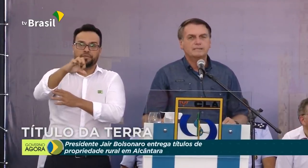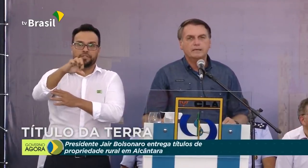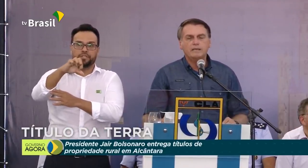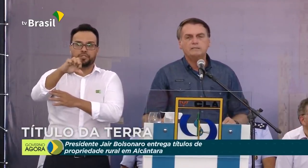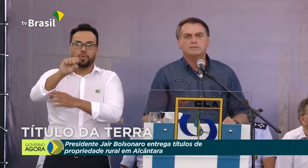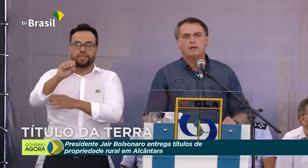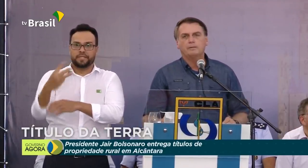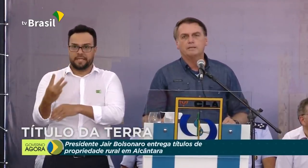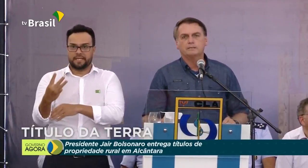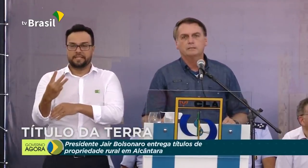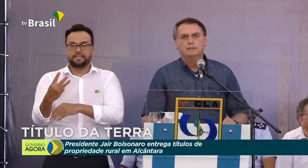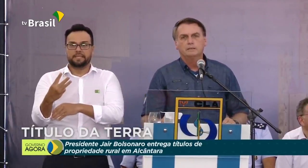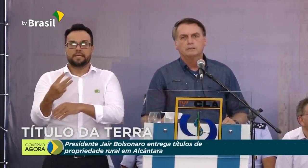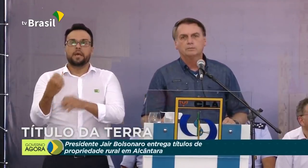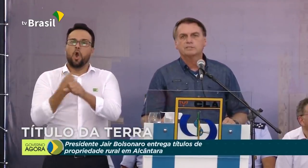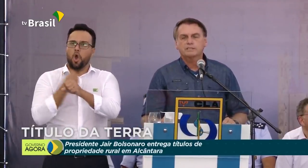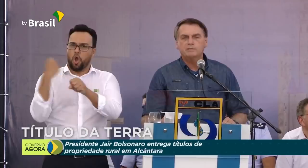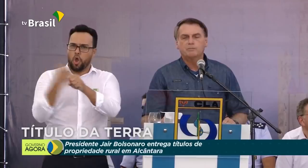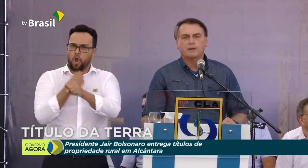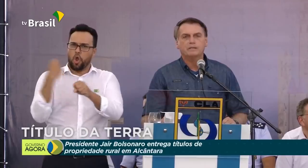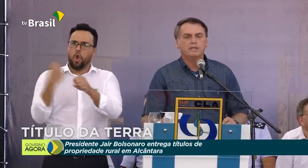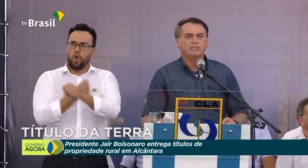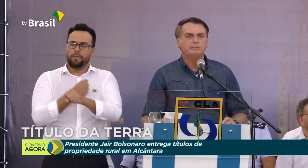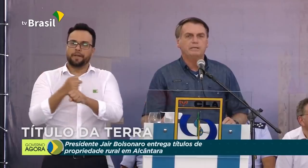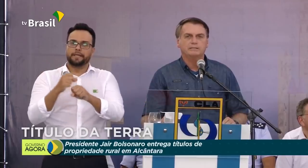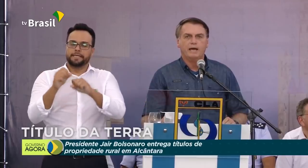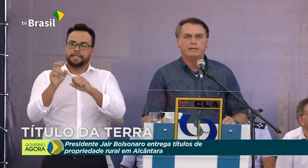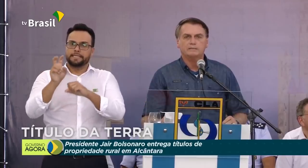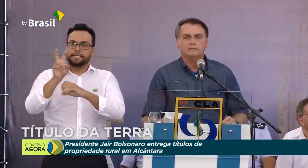das grandes obras dos 5